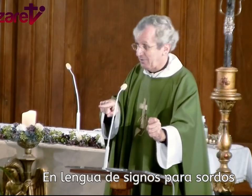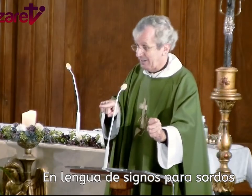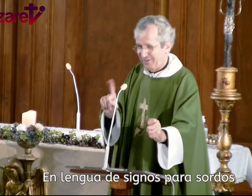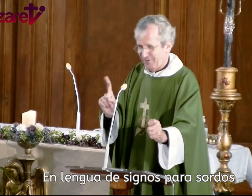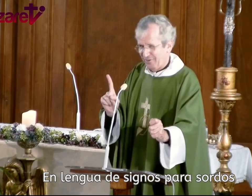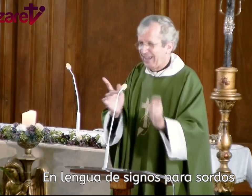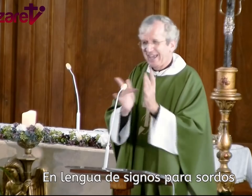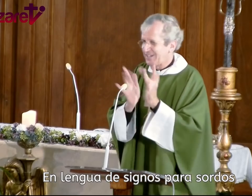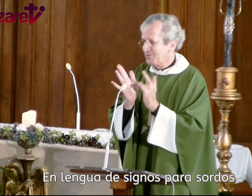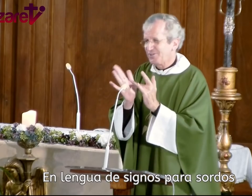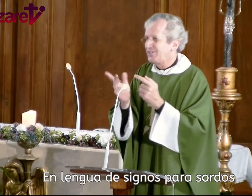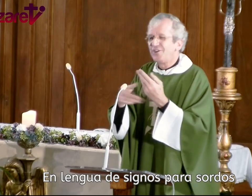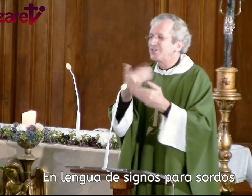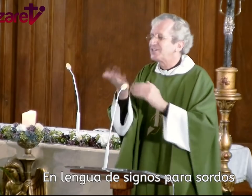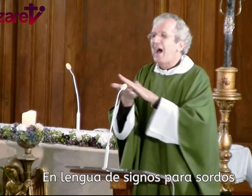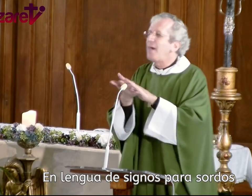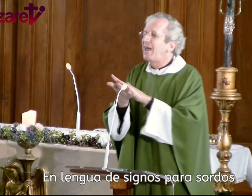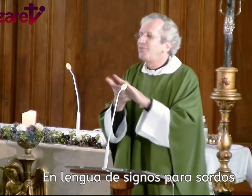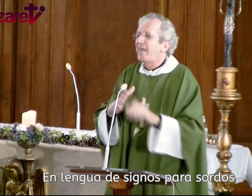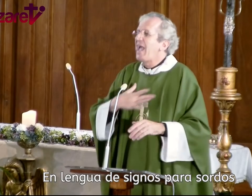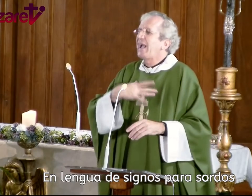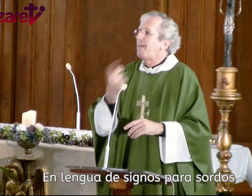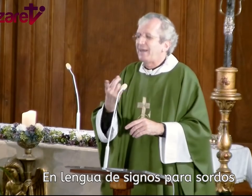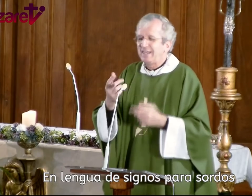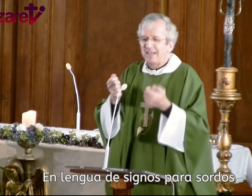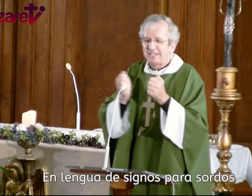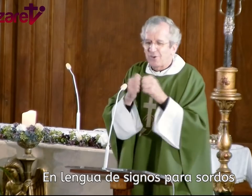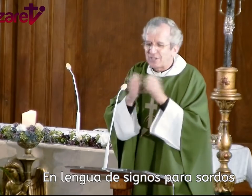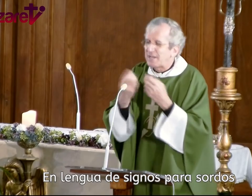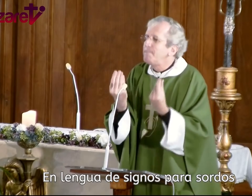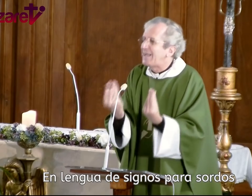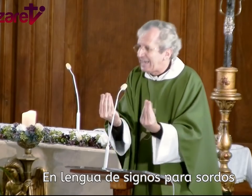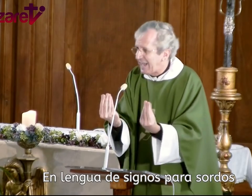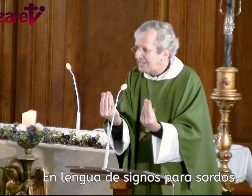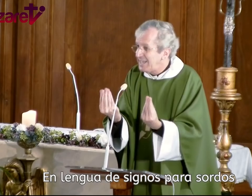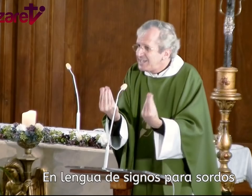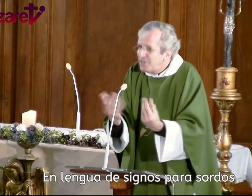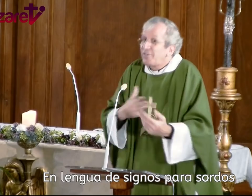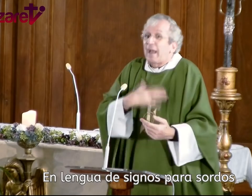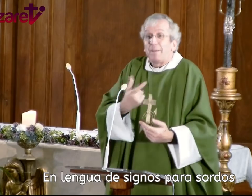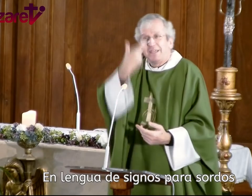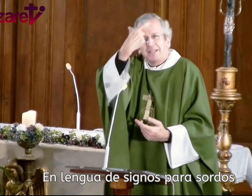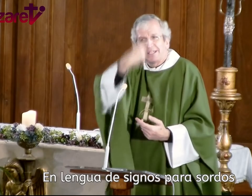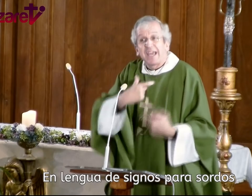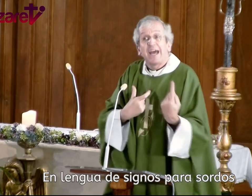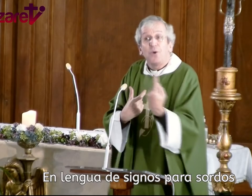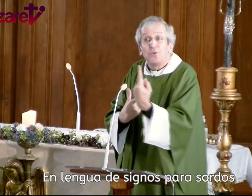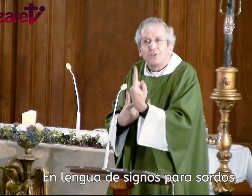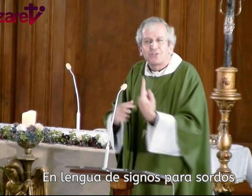No, no Jesús no nos está Hablando de capacidades De cosas materiales Sino de capacidades Que cada uno De nosotros